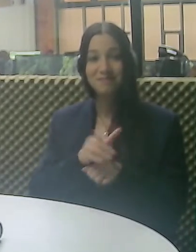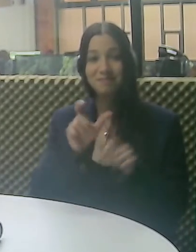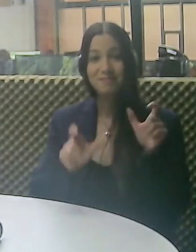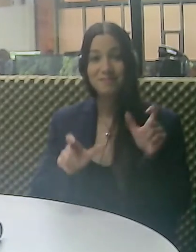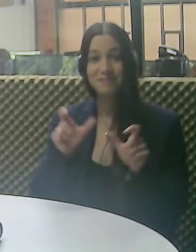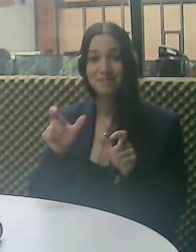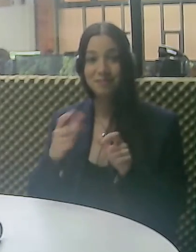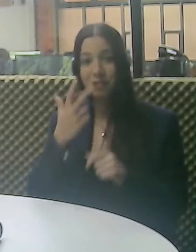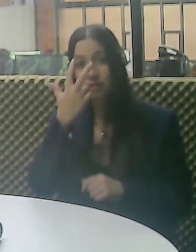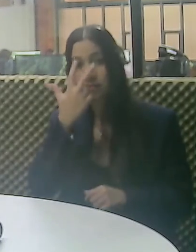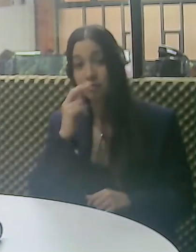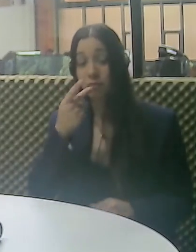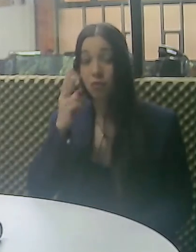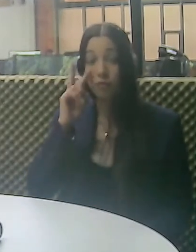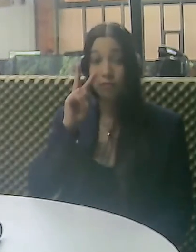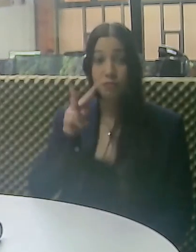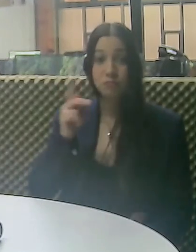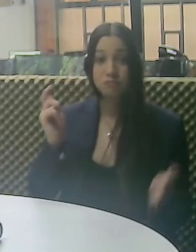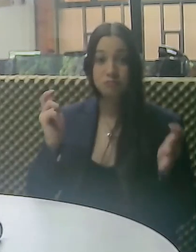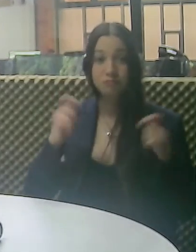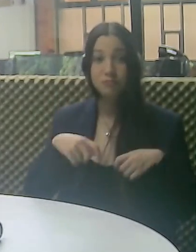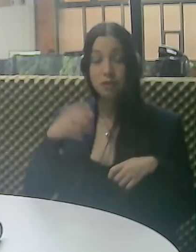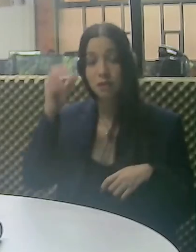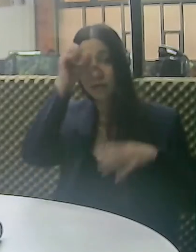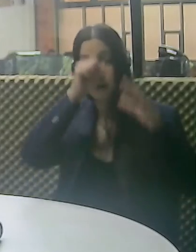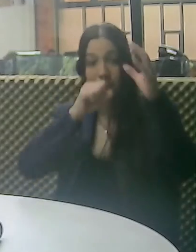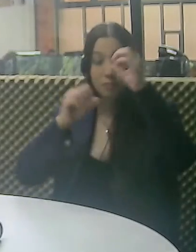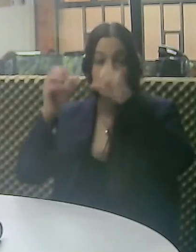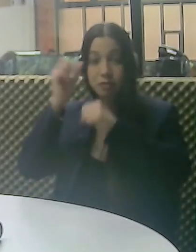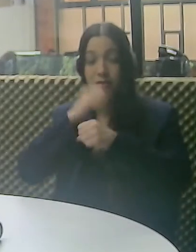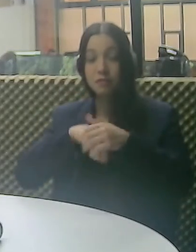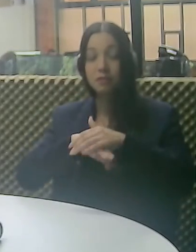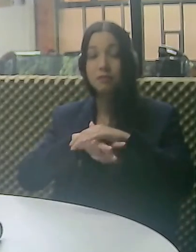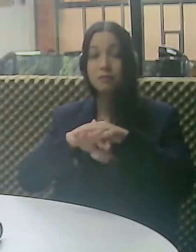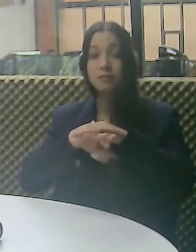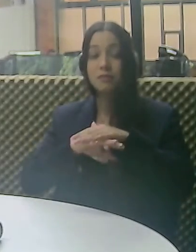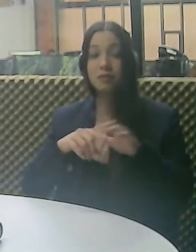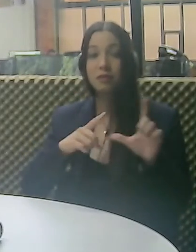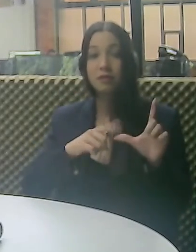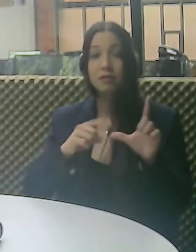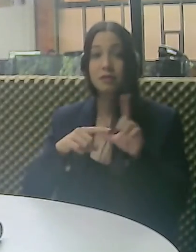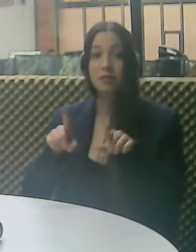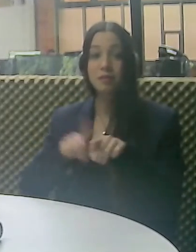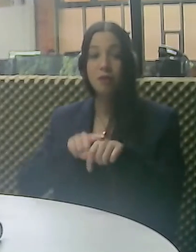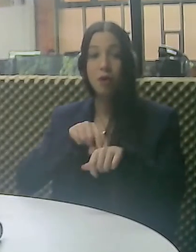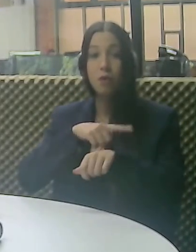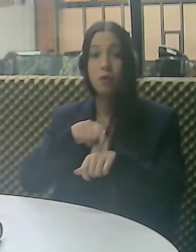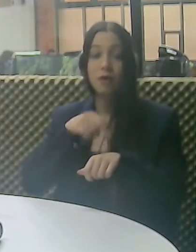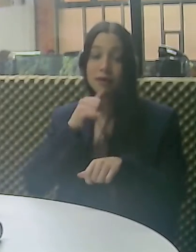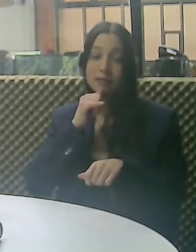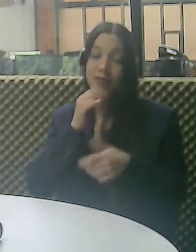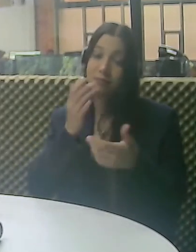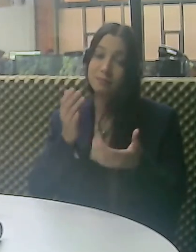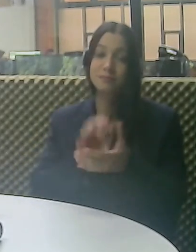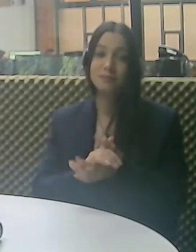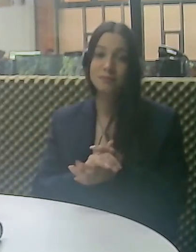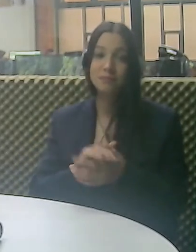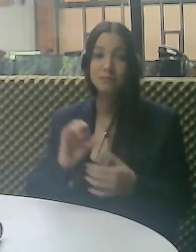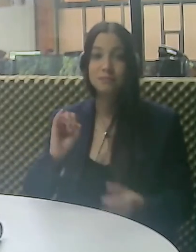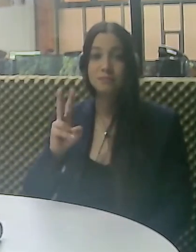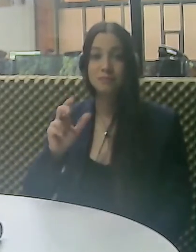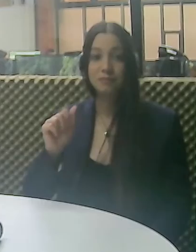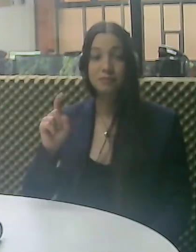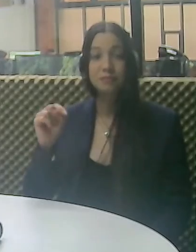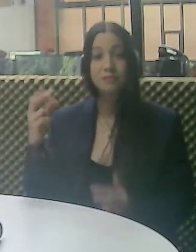ou sem deficiência visual, aprenderam na prática a fazer a leitura do alfabeto e do relógio, por exemplo. Para a Silvia Gratão,